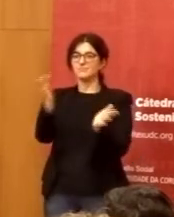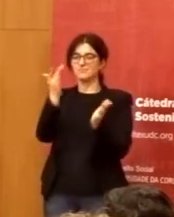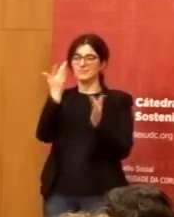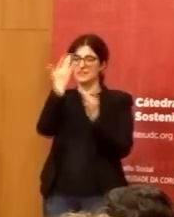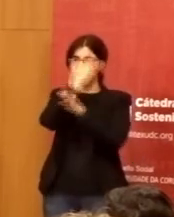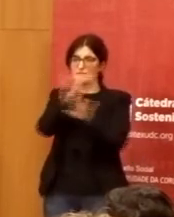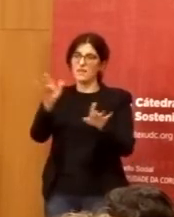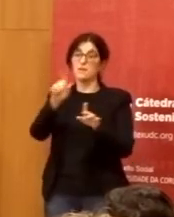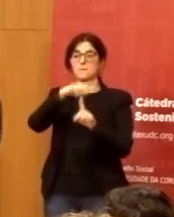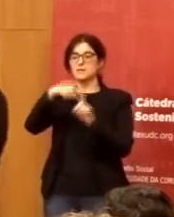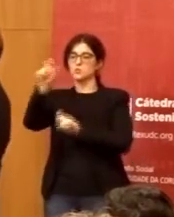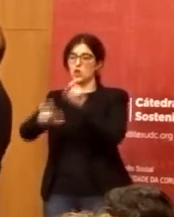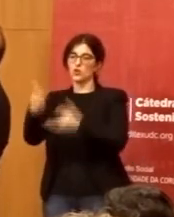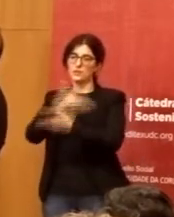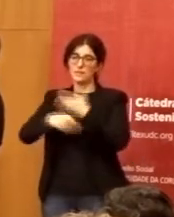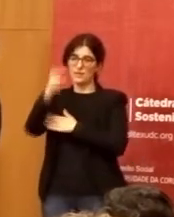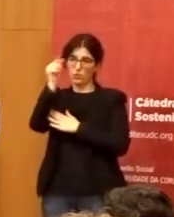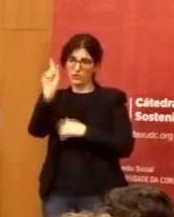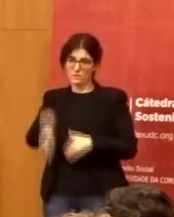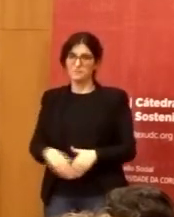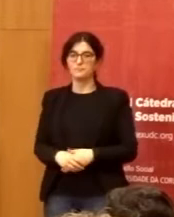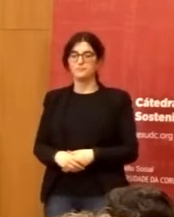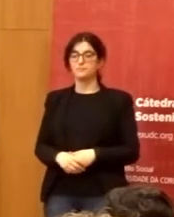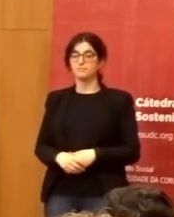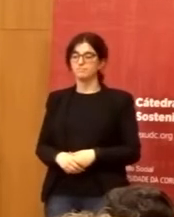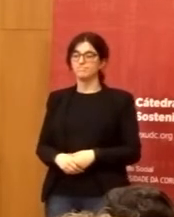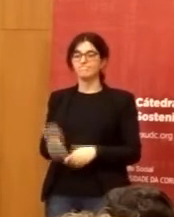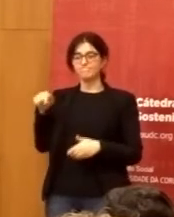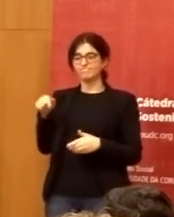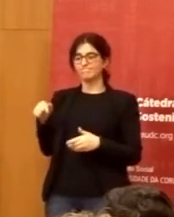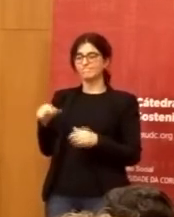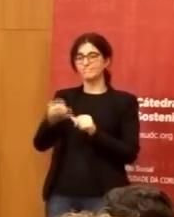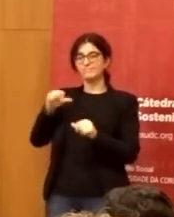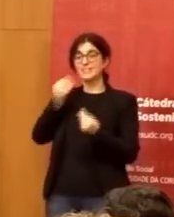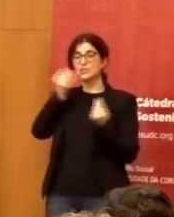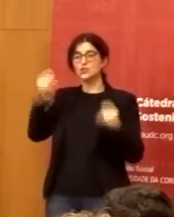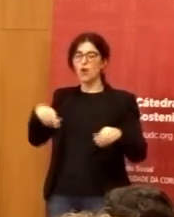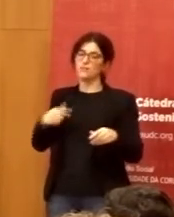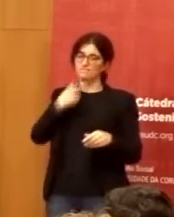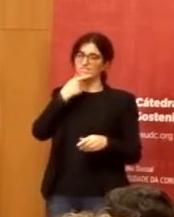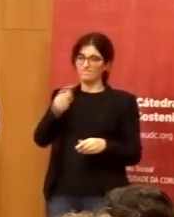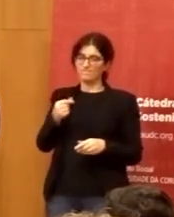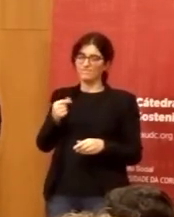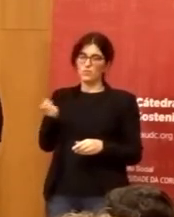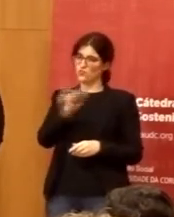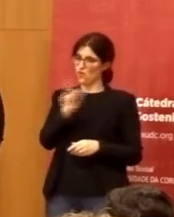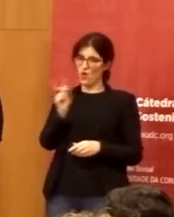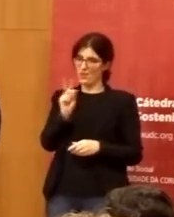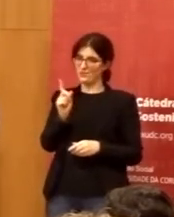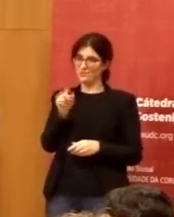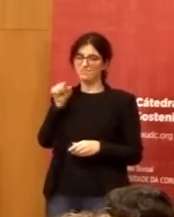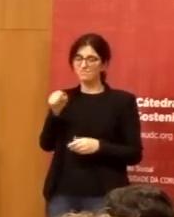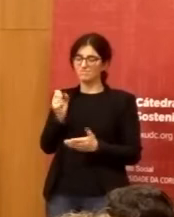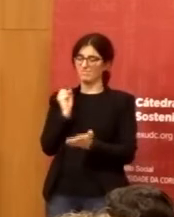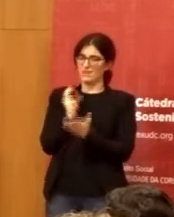con discapacidad intelectual. No creáis que este camino que os cuento ha sido fácil. Este camino está lleno de retos,